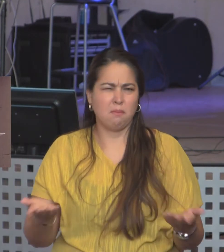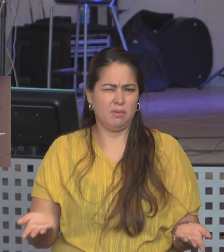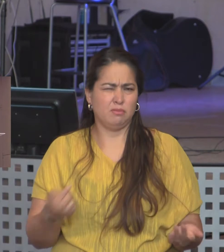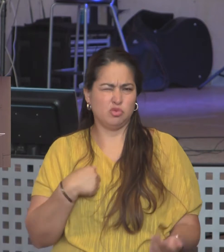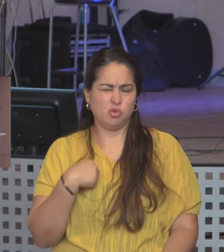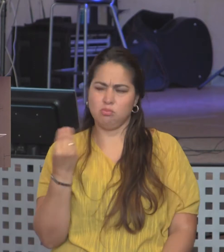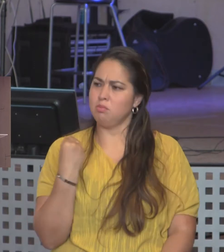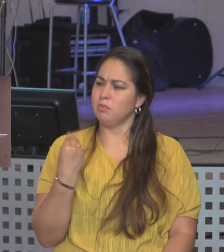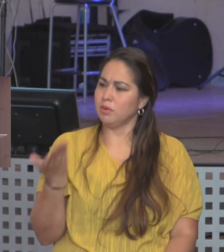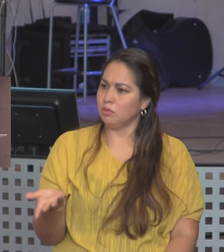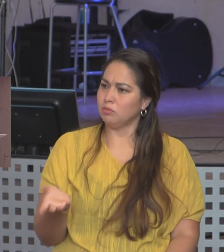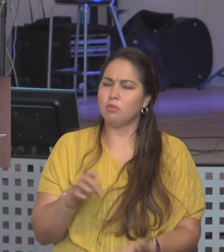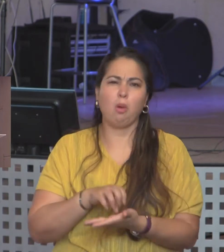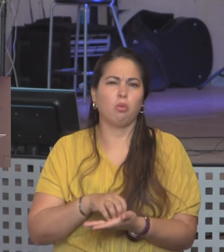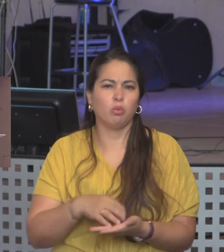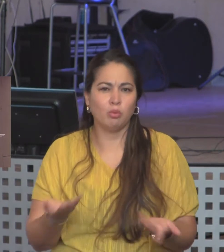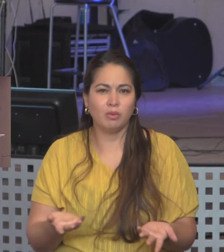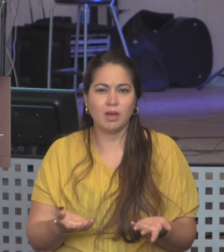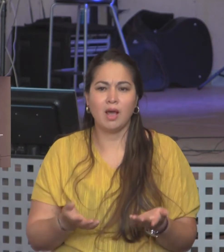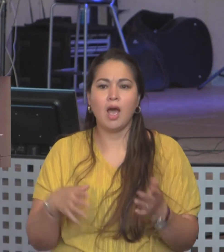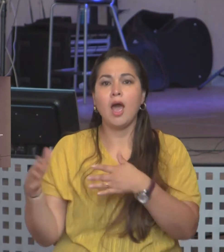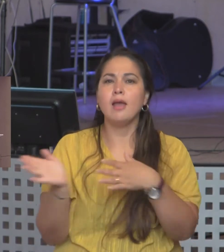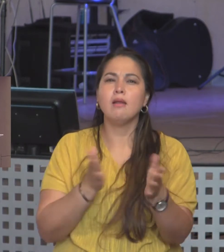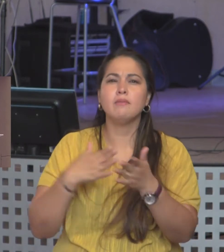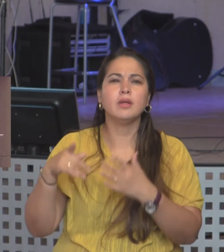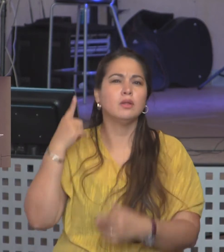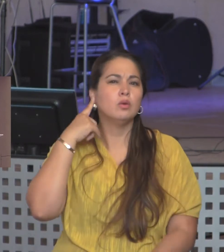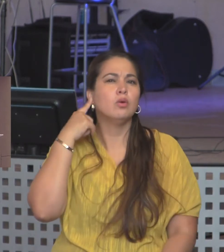olas tienen oídos para oír?